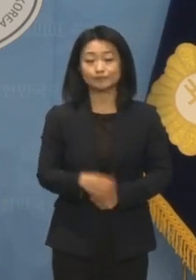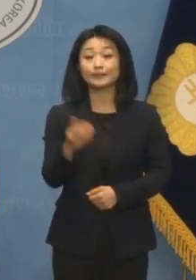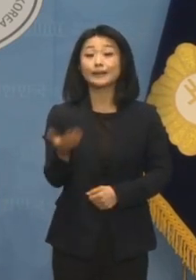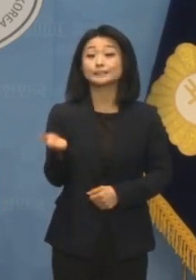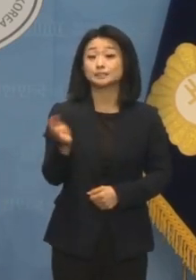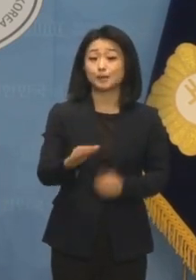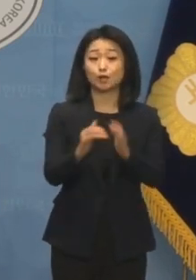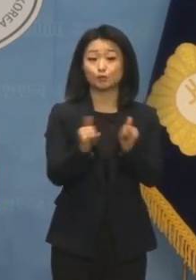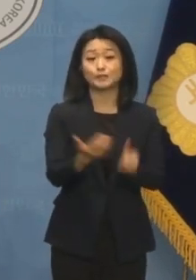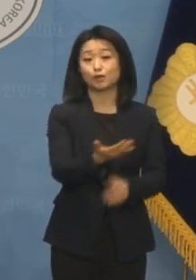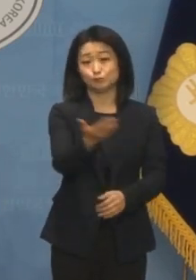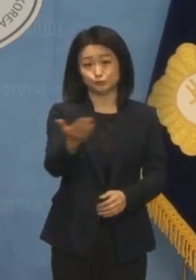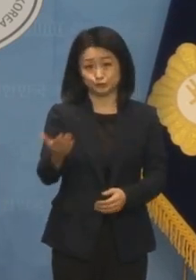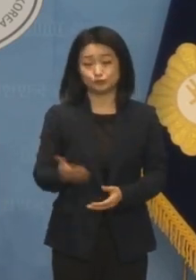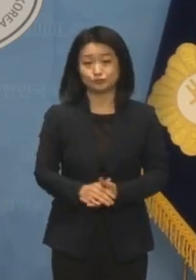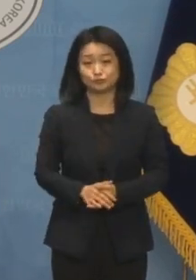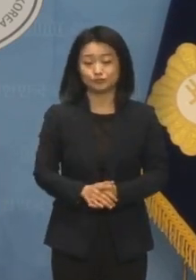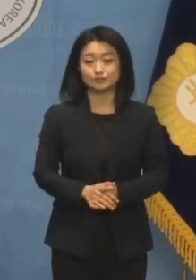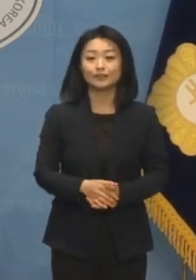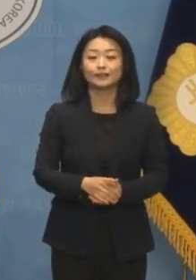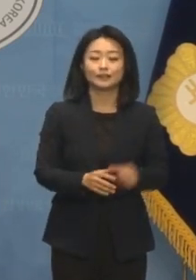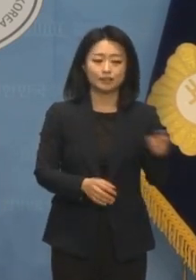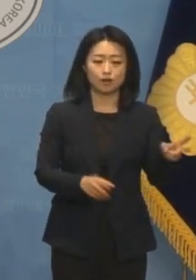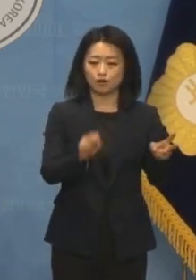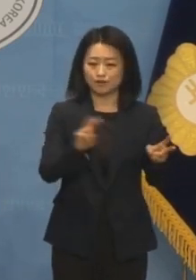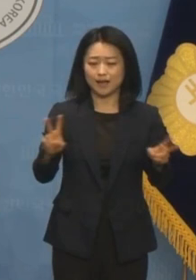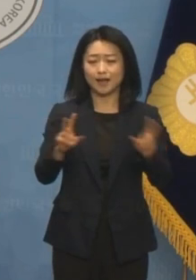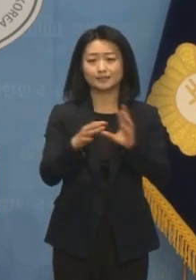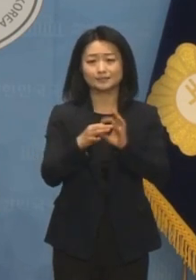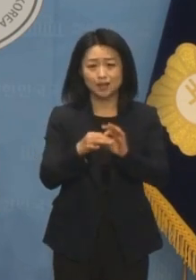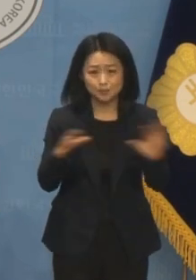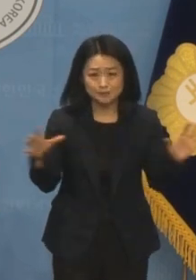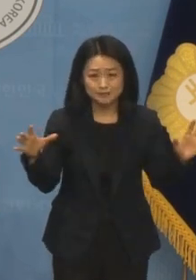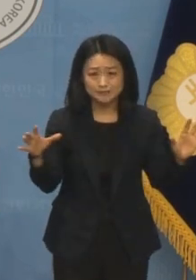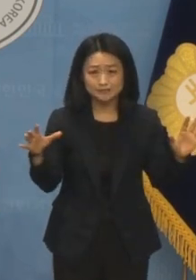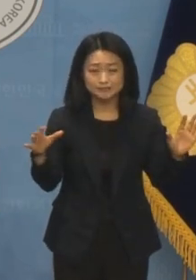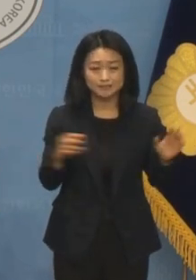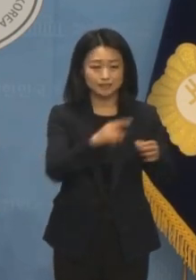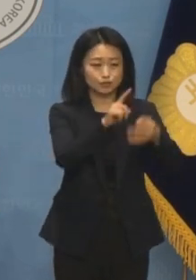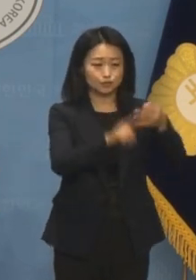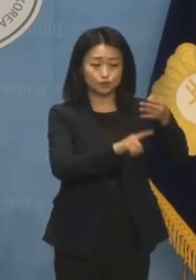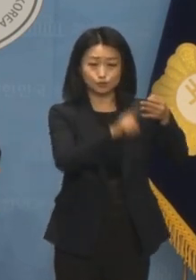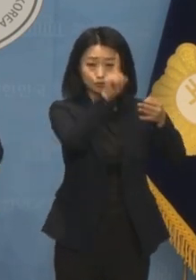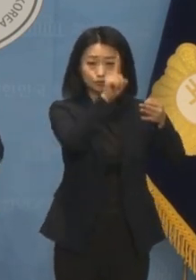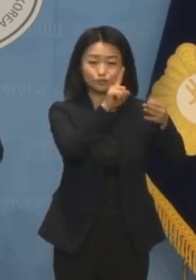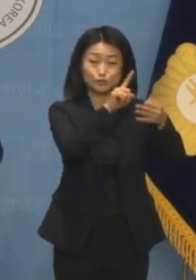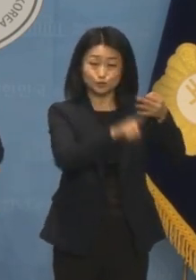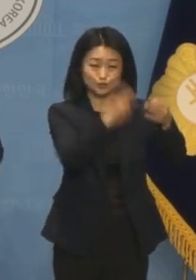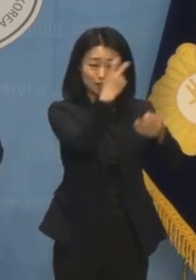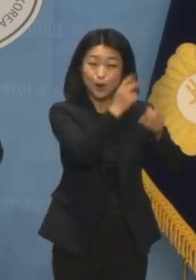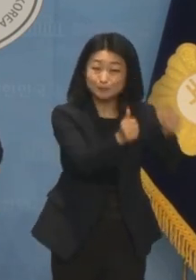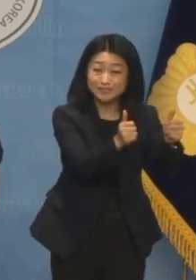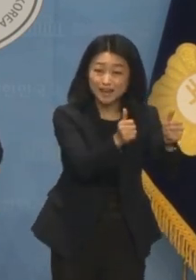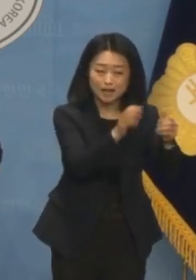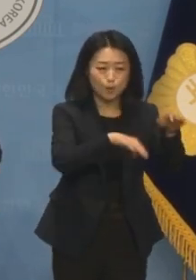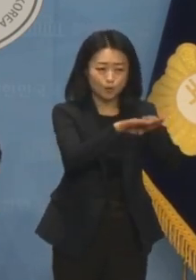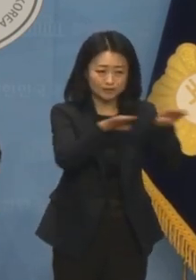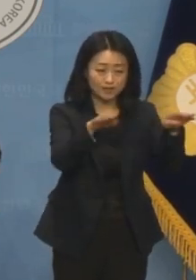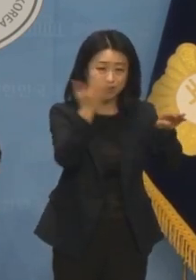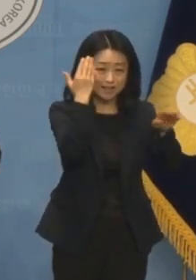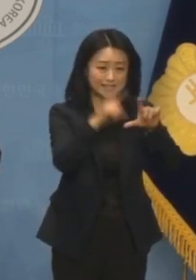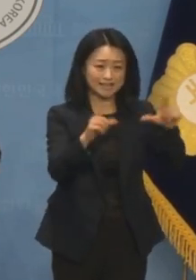그러나 우리 국민께서는 여야를 가리지 않고 수사해온 검사 윤석열의 공정과 상식을